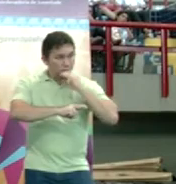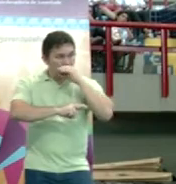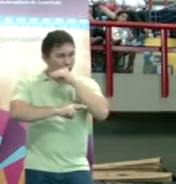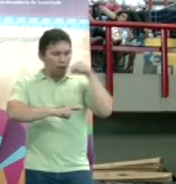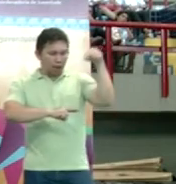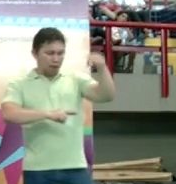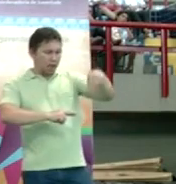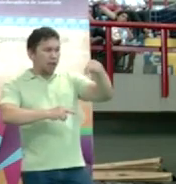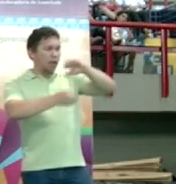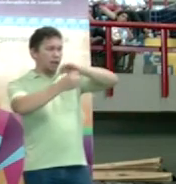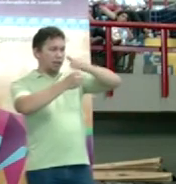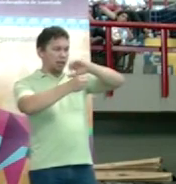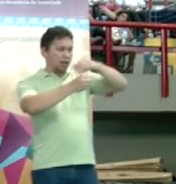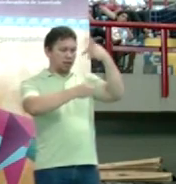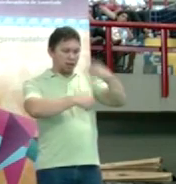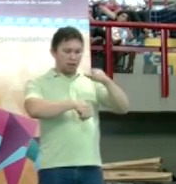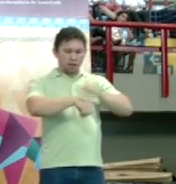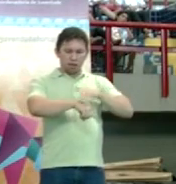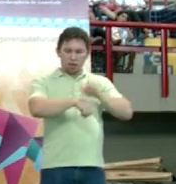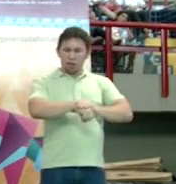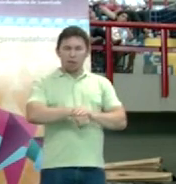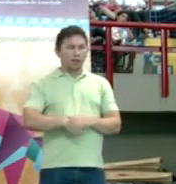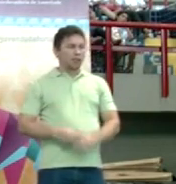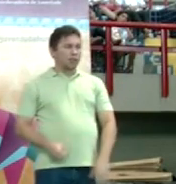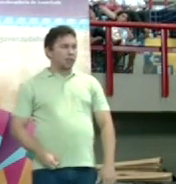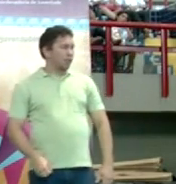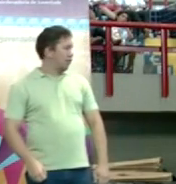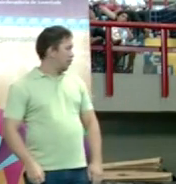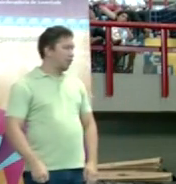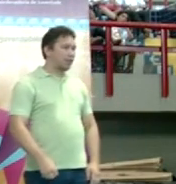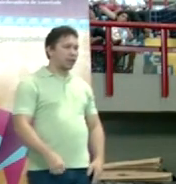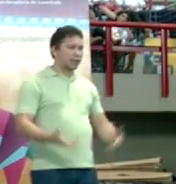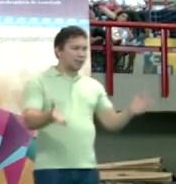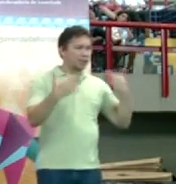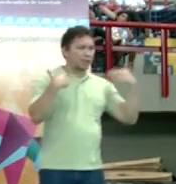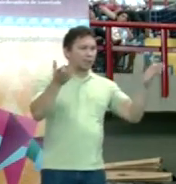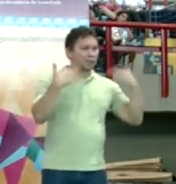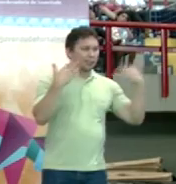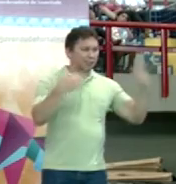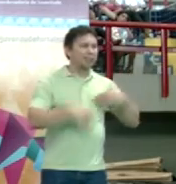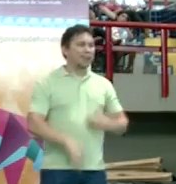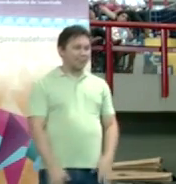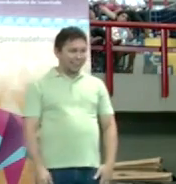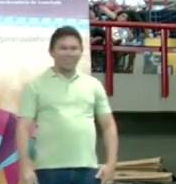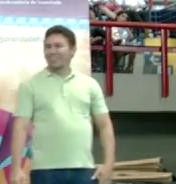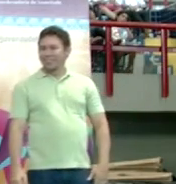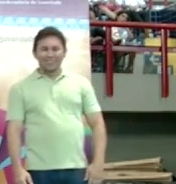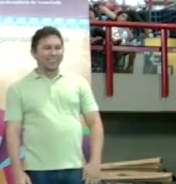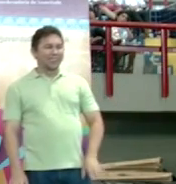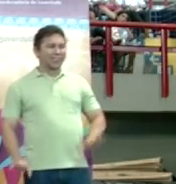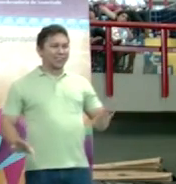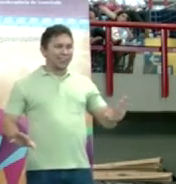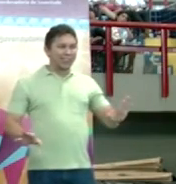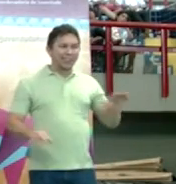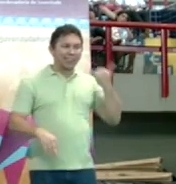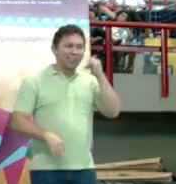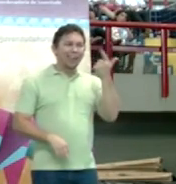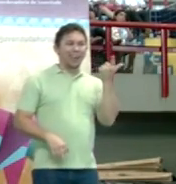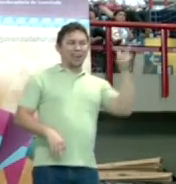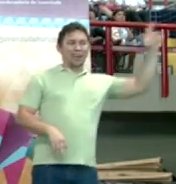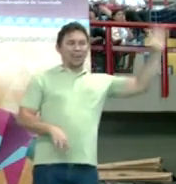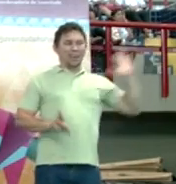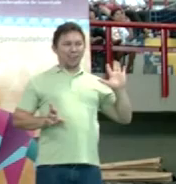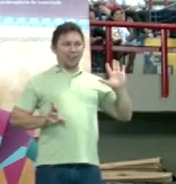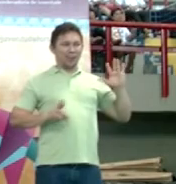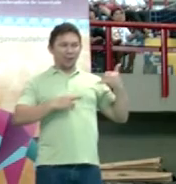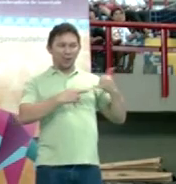estádio aqui, né? No ginásio, está muito grande. Por quê? Porque eu estou sentindo um calor enorme. Aí não é o calor provocado por